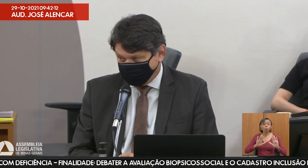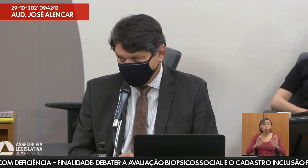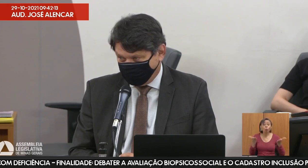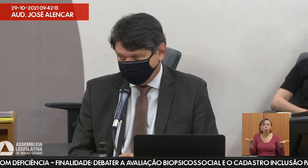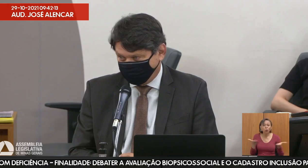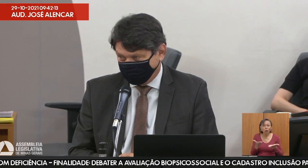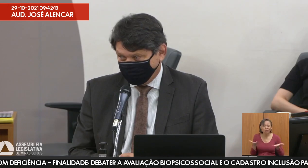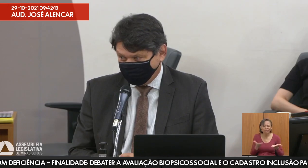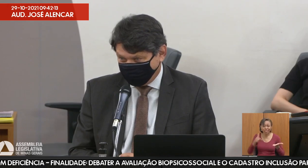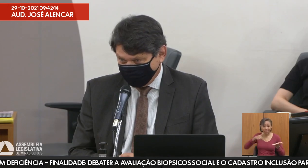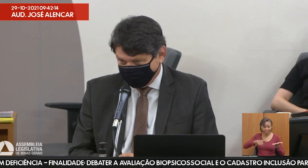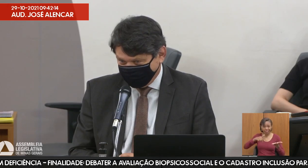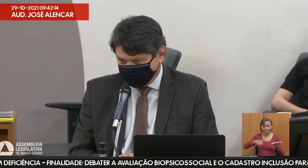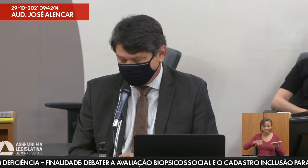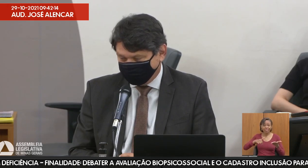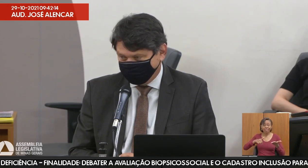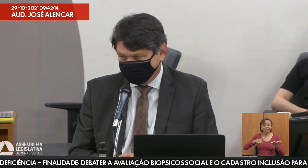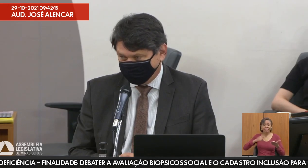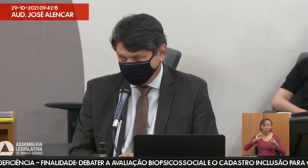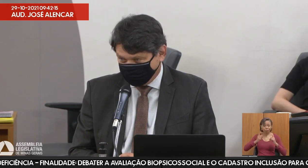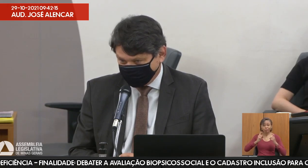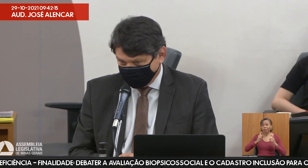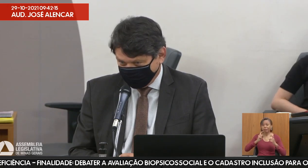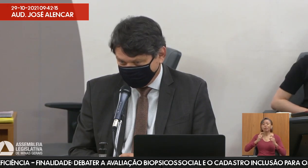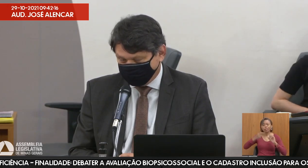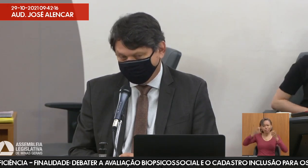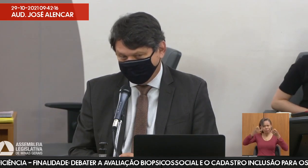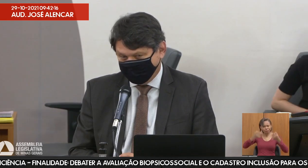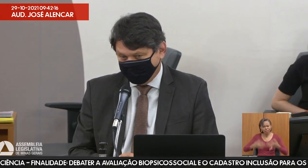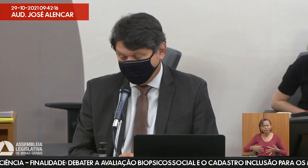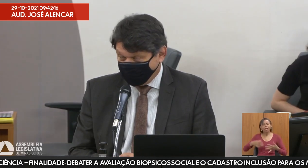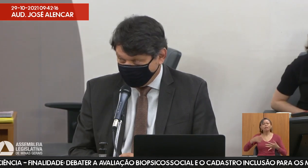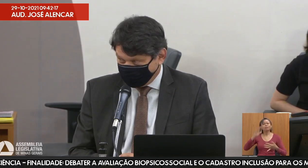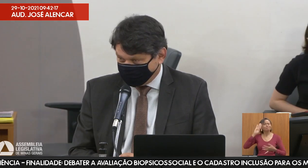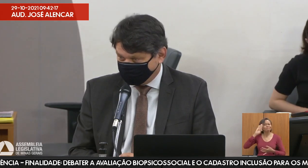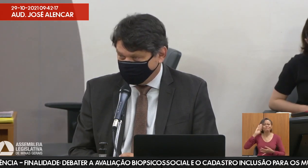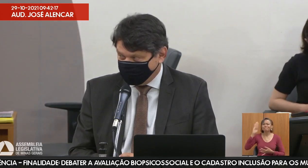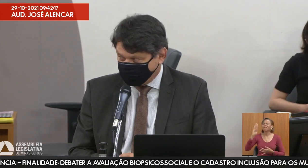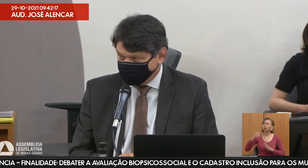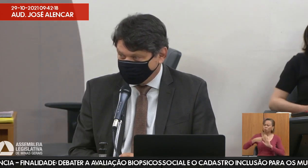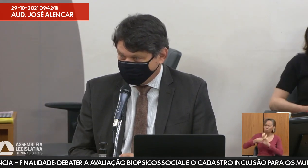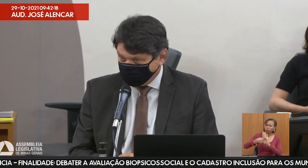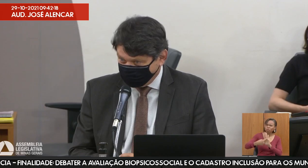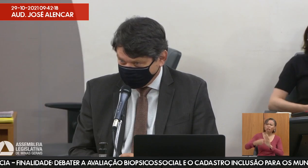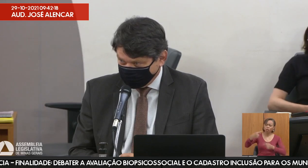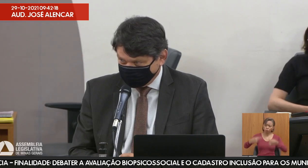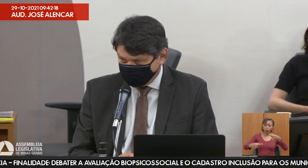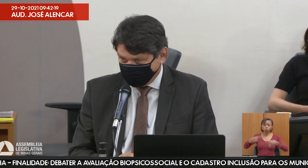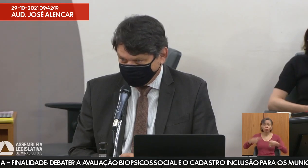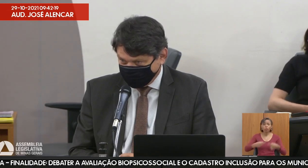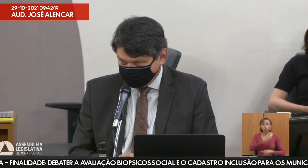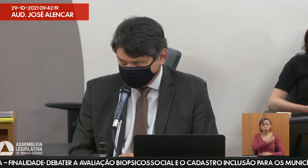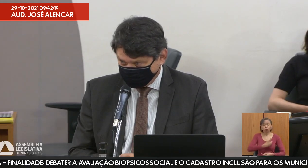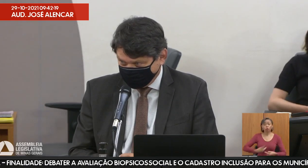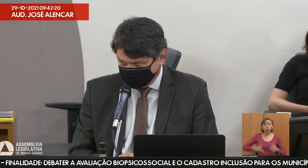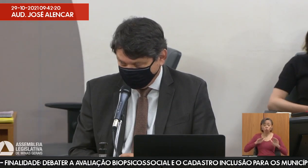principal: falar, mostrar, falar das políticas públicas voltadas para